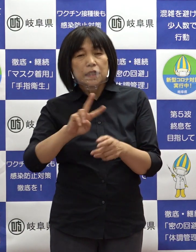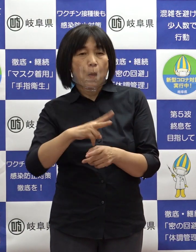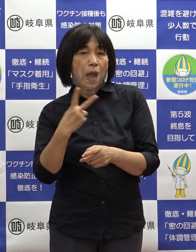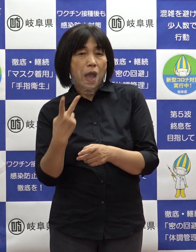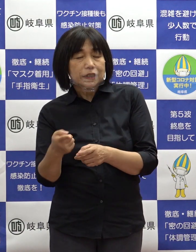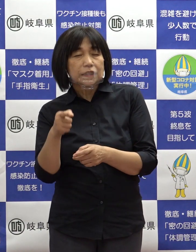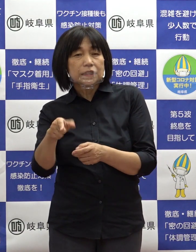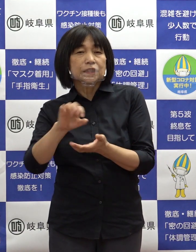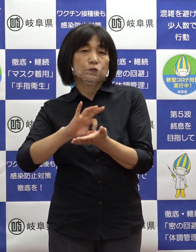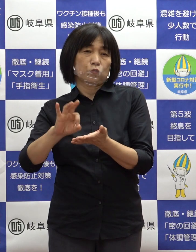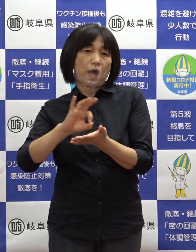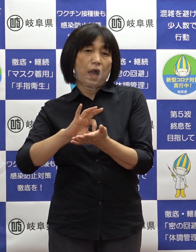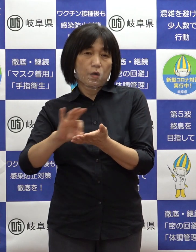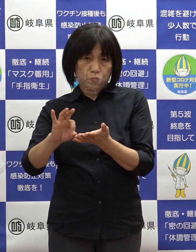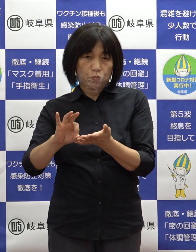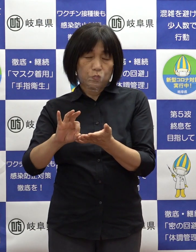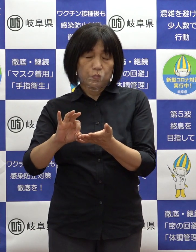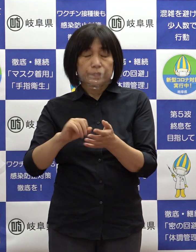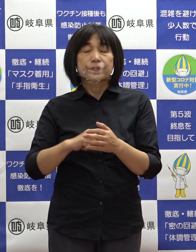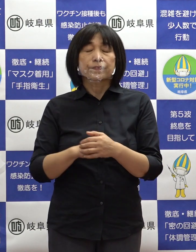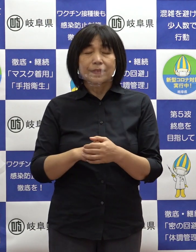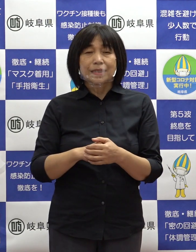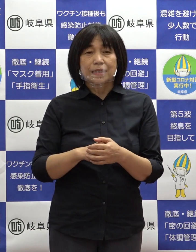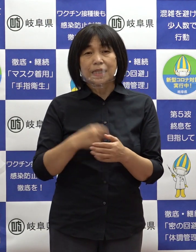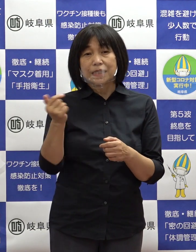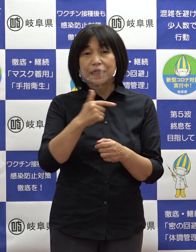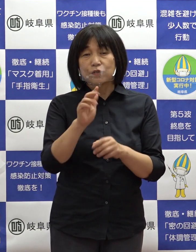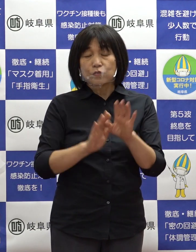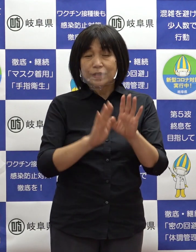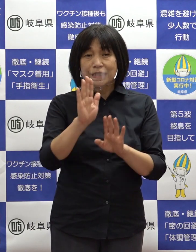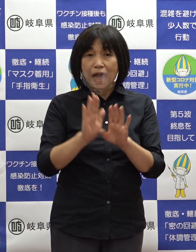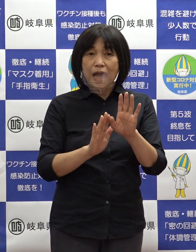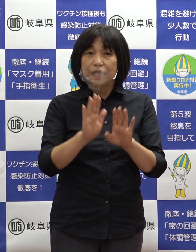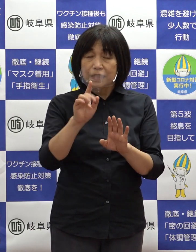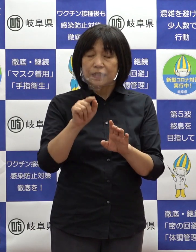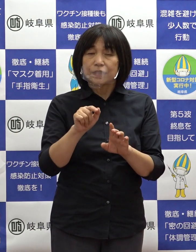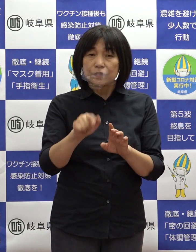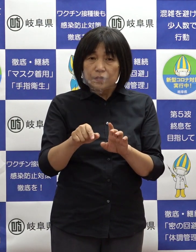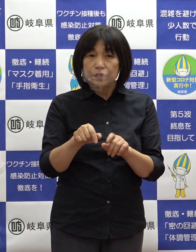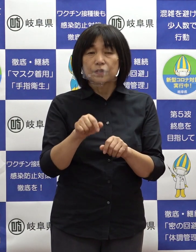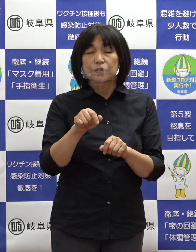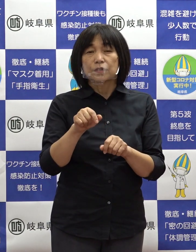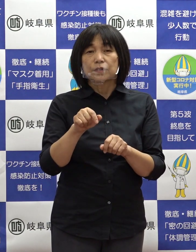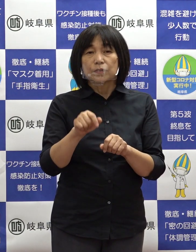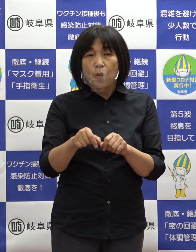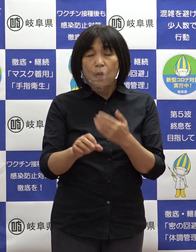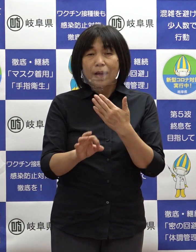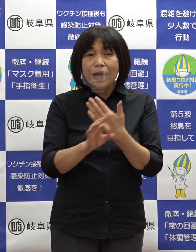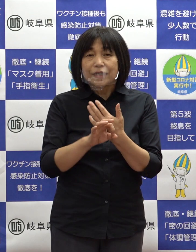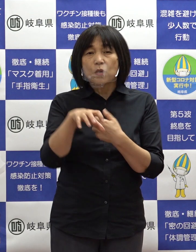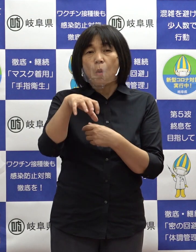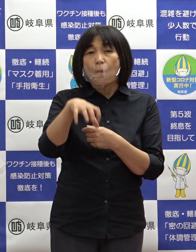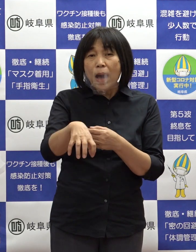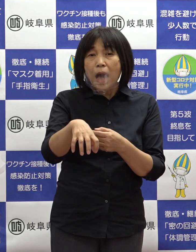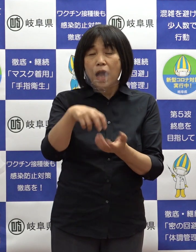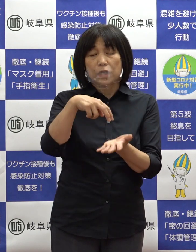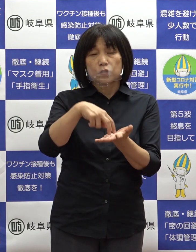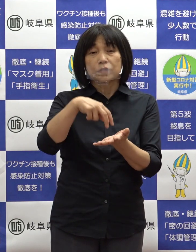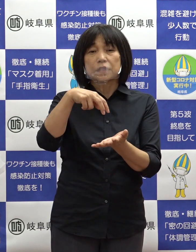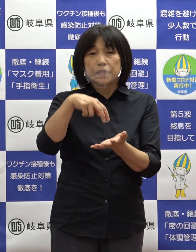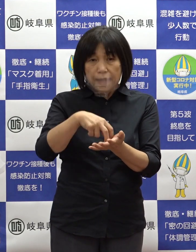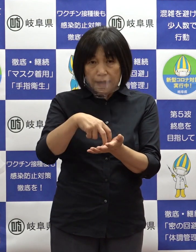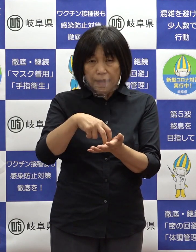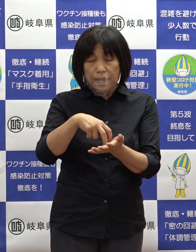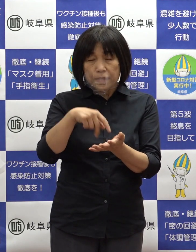っているんです。一つのその緊急事態のですね、落ち着き場所として選択肢を持っている必要があるのでは